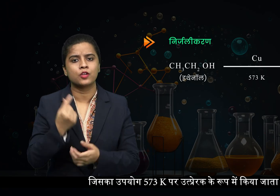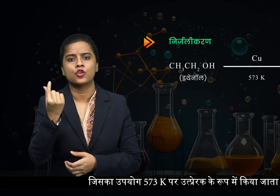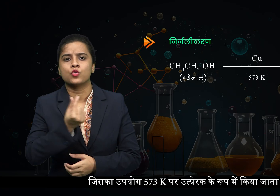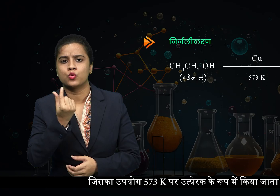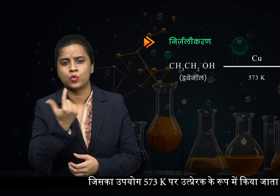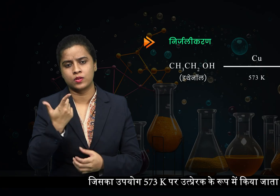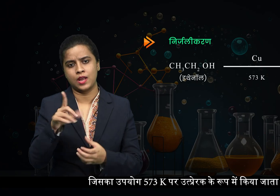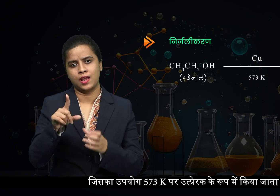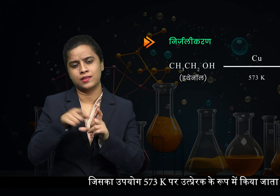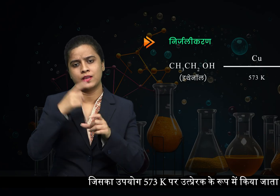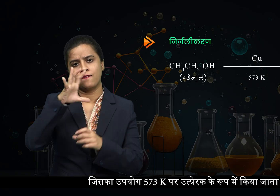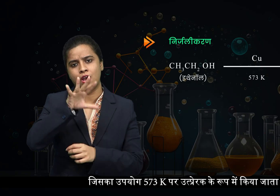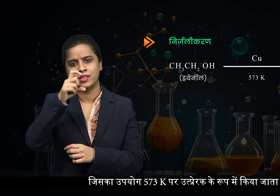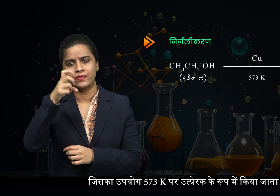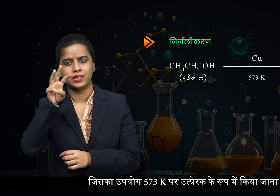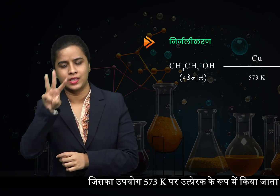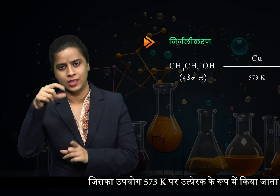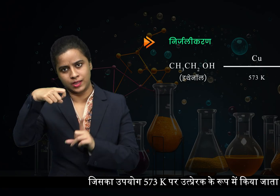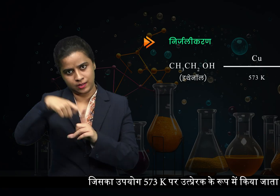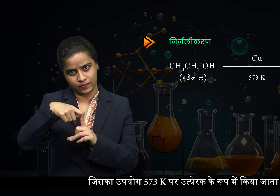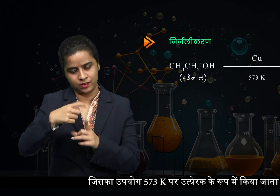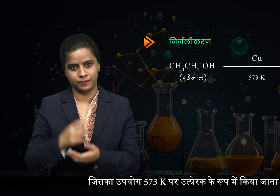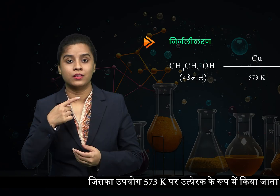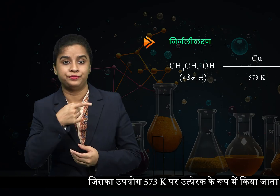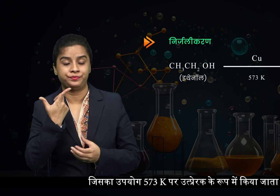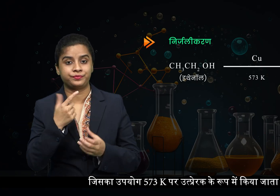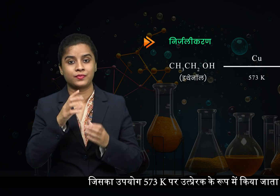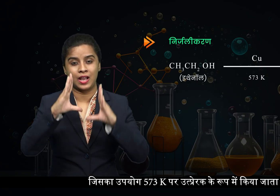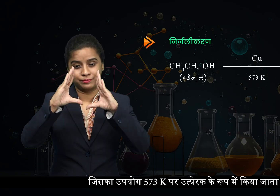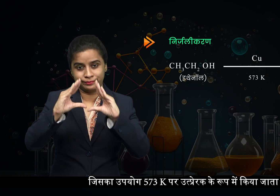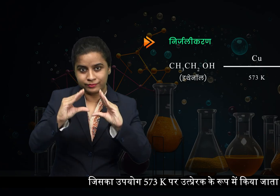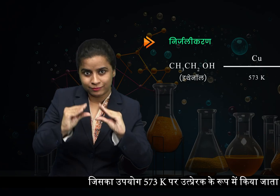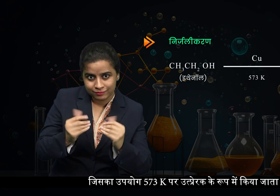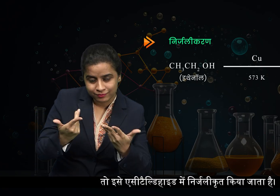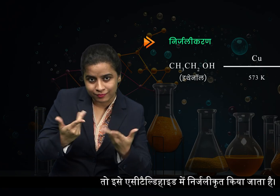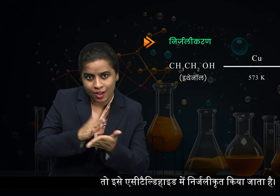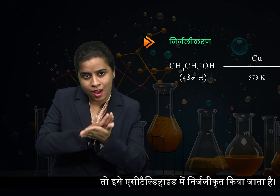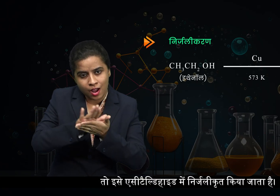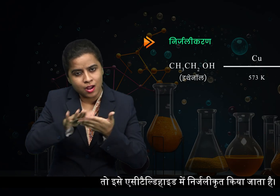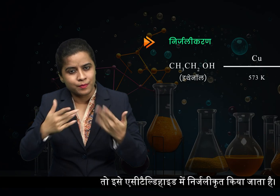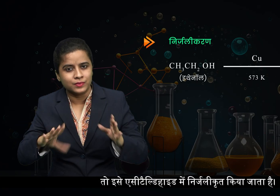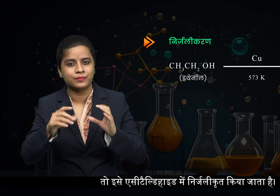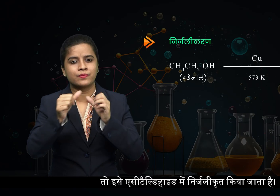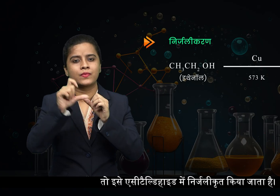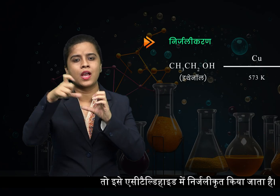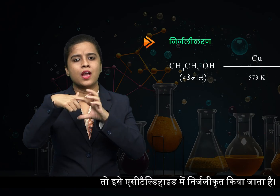उपयोग 573 K पर उत्प्रेरक के रूप में किया जाता है, तो इसे एसिटिल ऑक्साइड